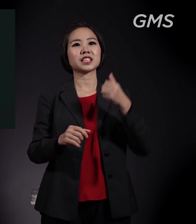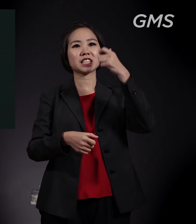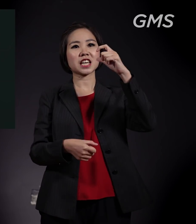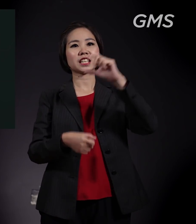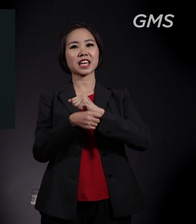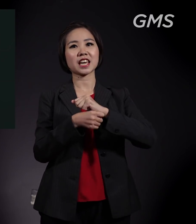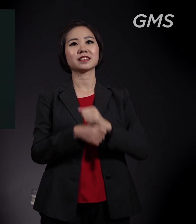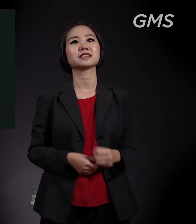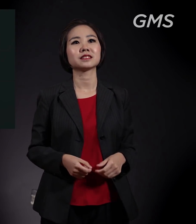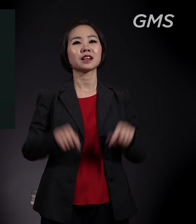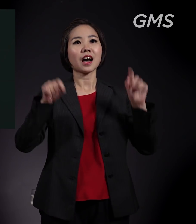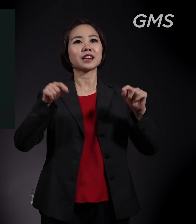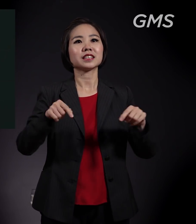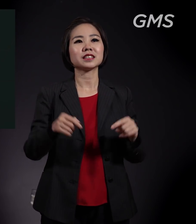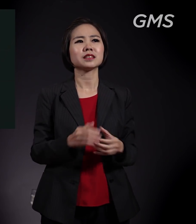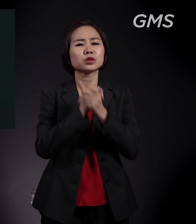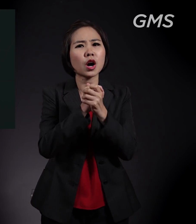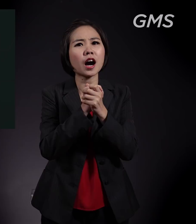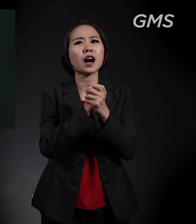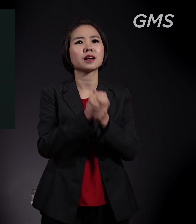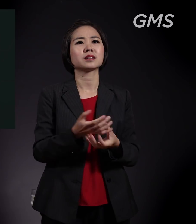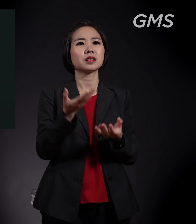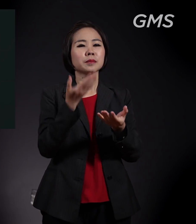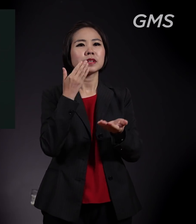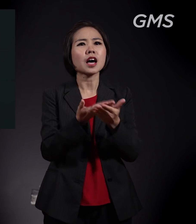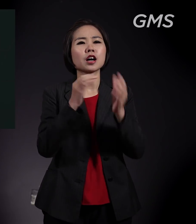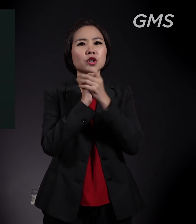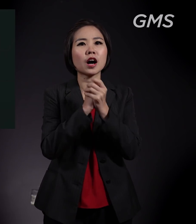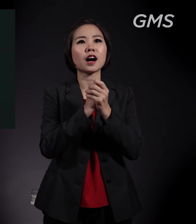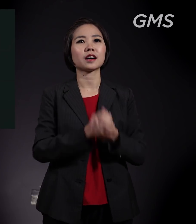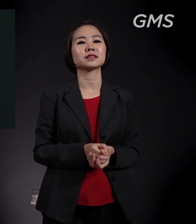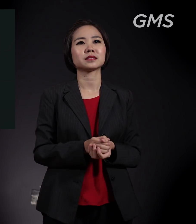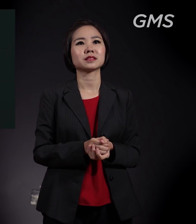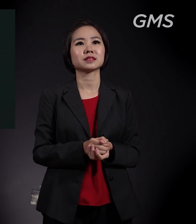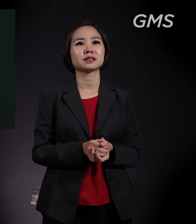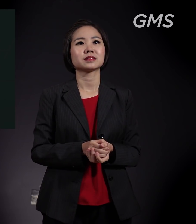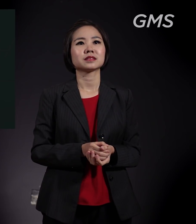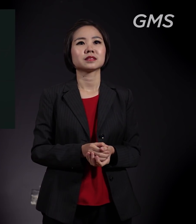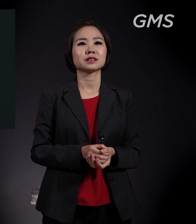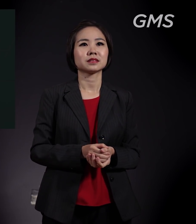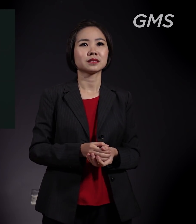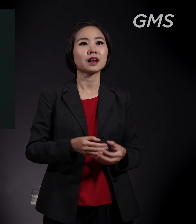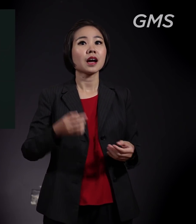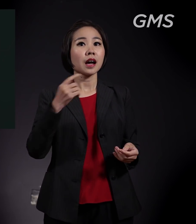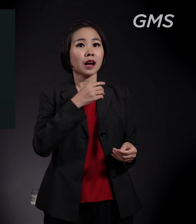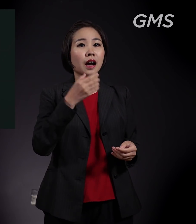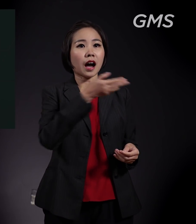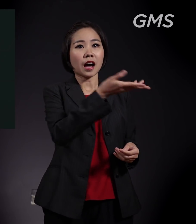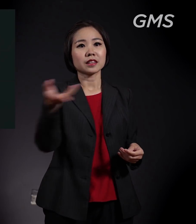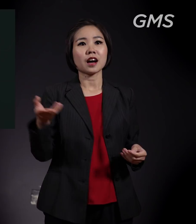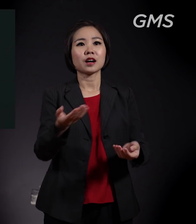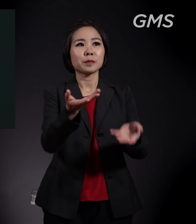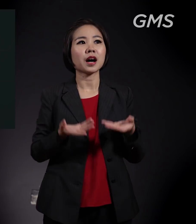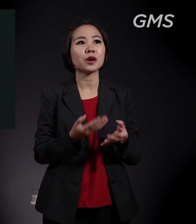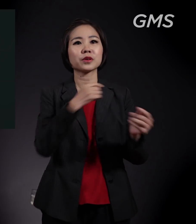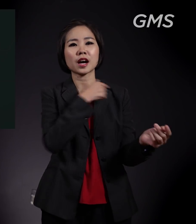jika Anda memiliki permohonan doa, ada doa yang Anda ingin kami doakan supaya doa itu dijawab,